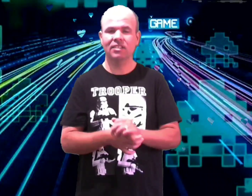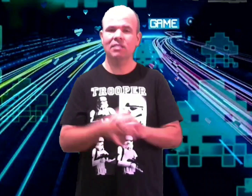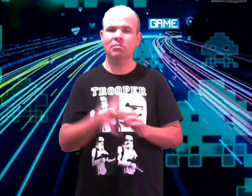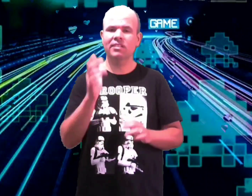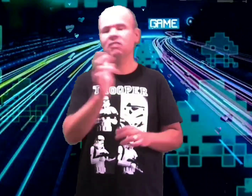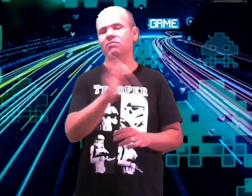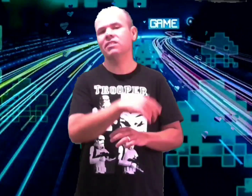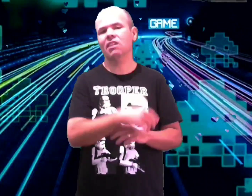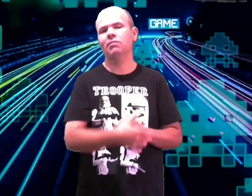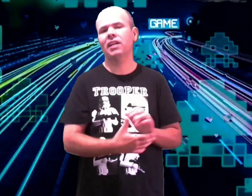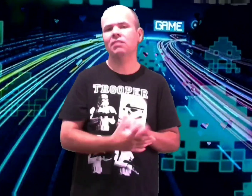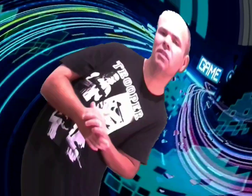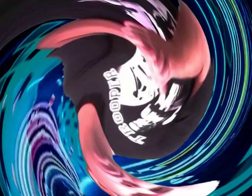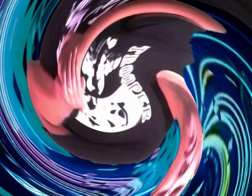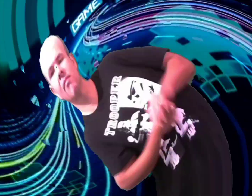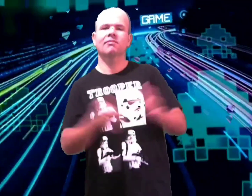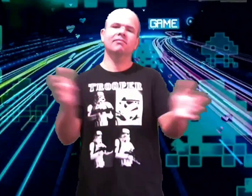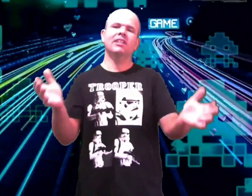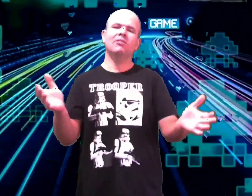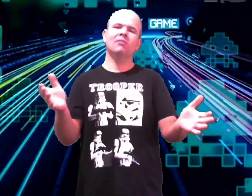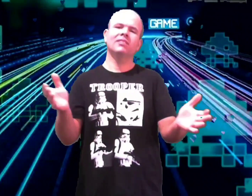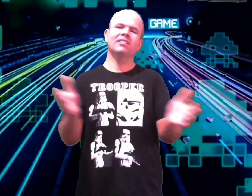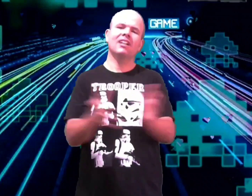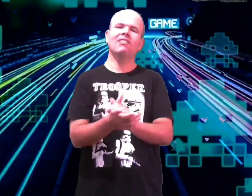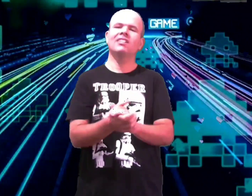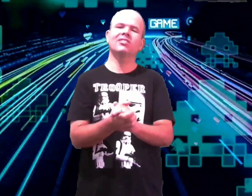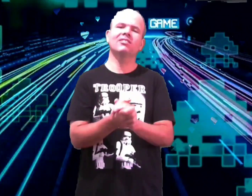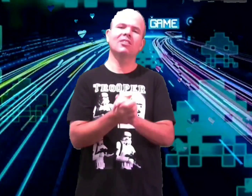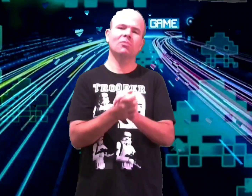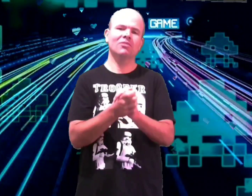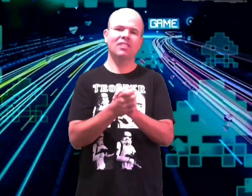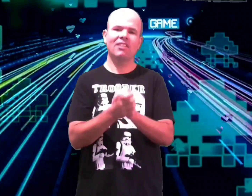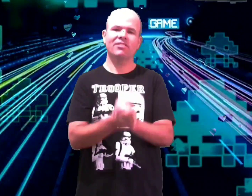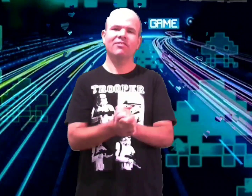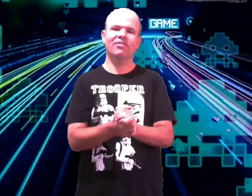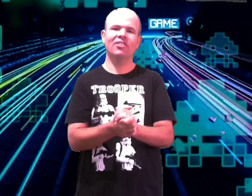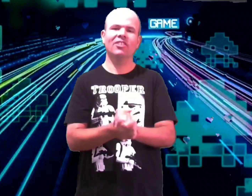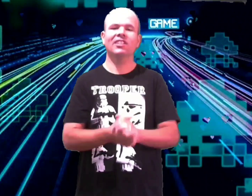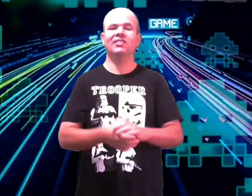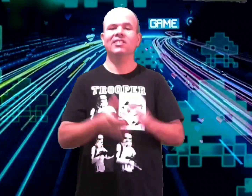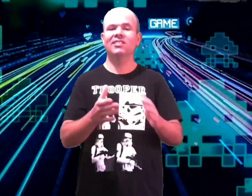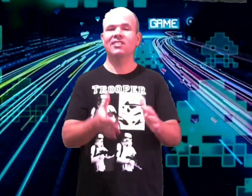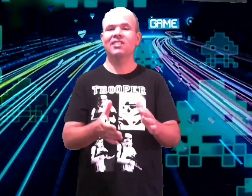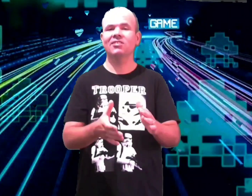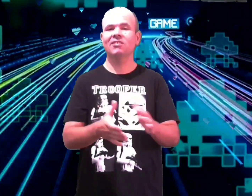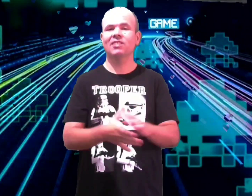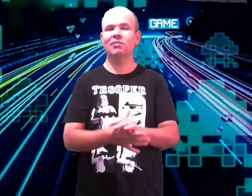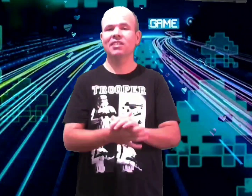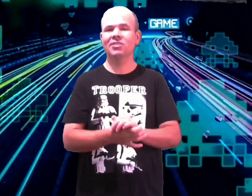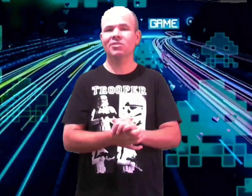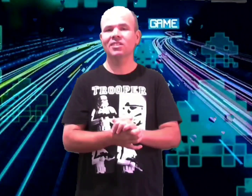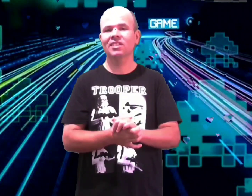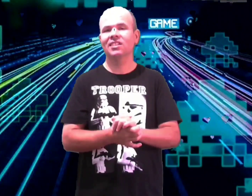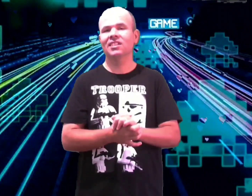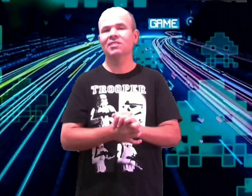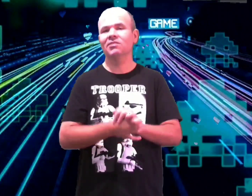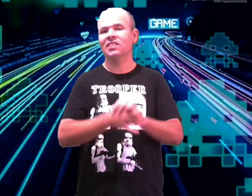Lembrando que é oficial liberado pela Ubisoft. Não tem como deixar o Warzone 2.0 de fora. Dia 16 de novembro lançou, fazendo um